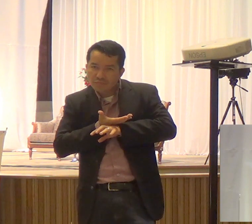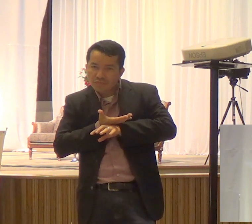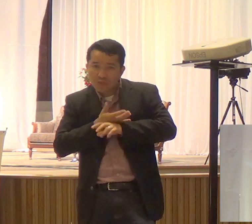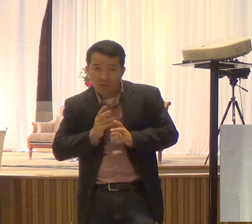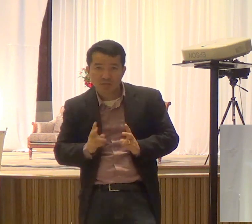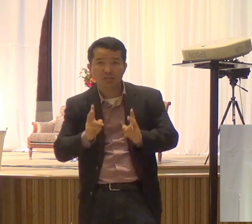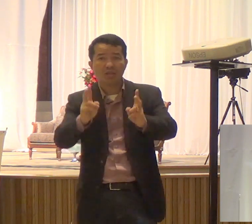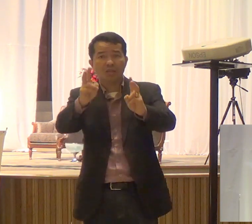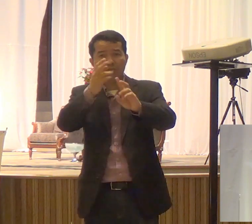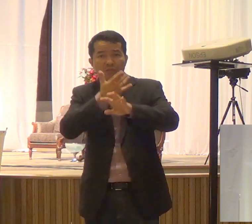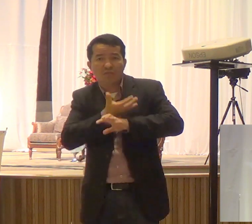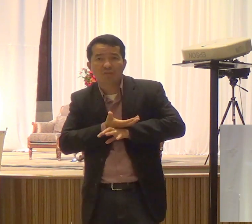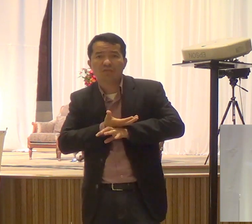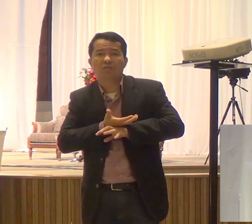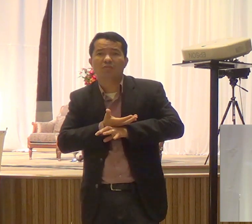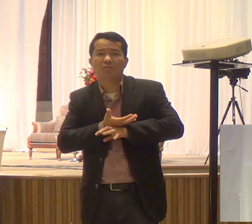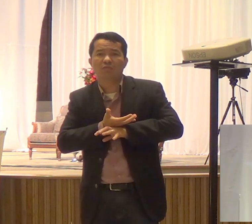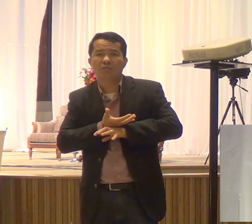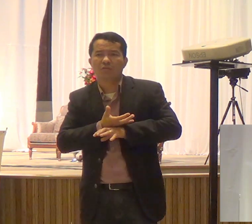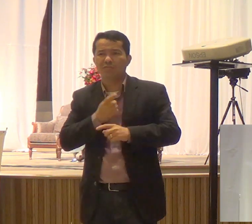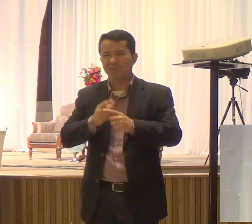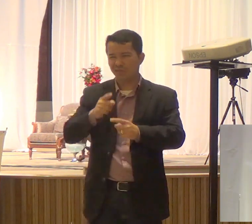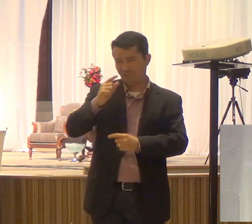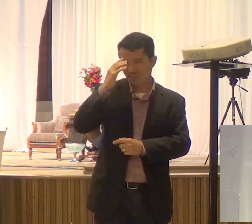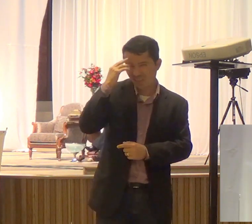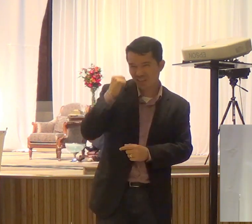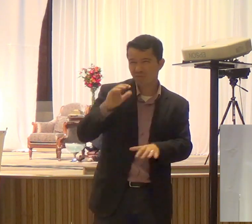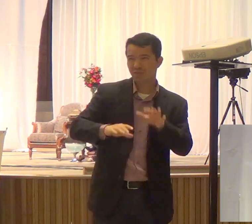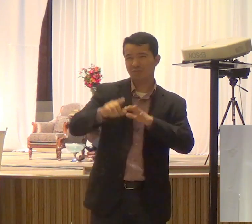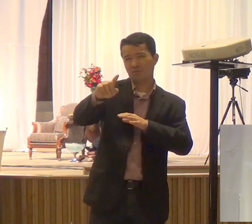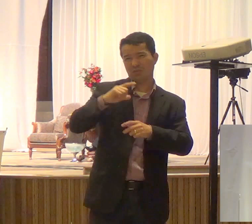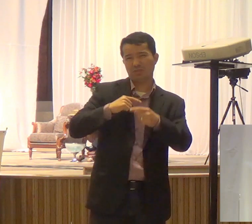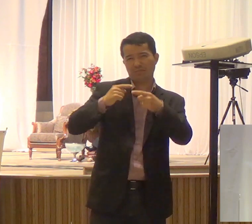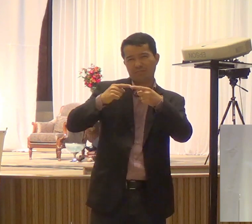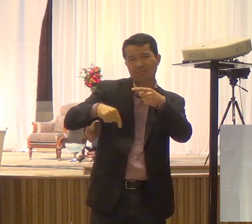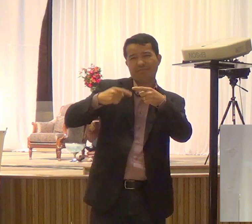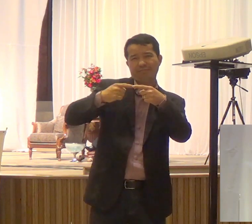Nada combina 100% com a sua vida.